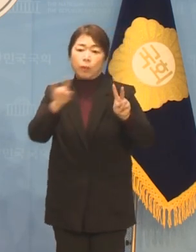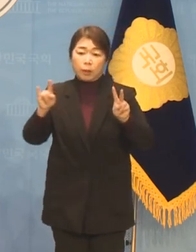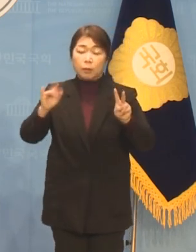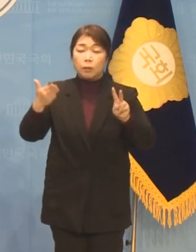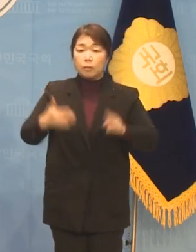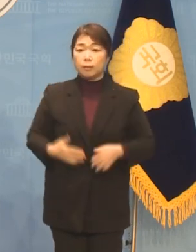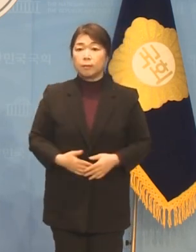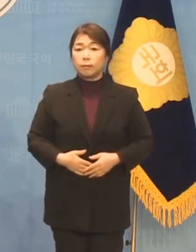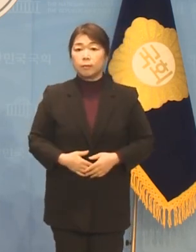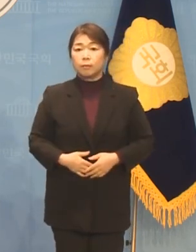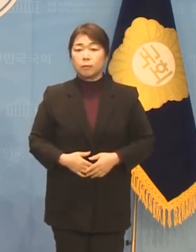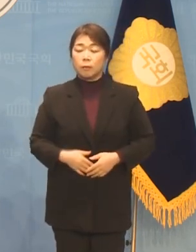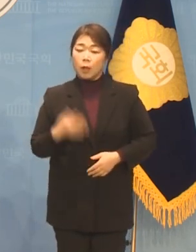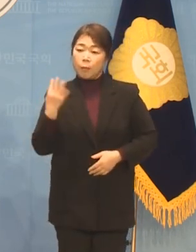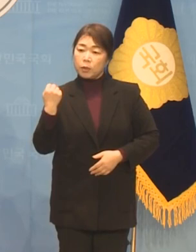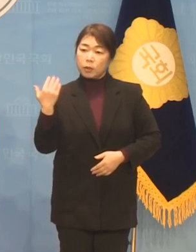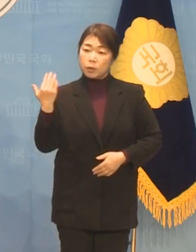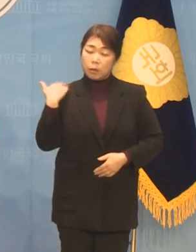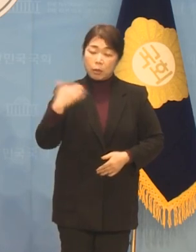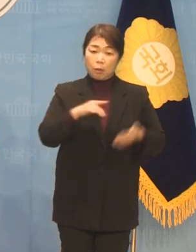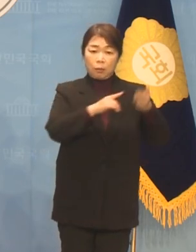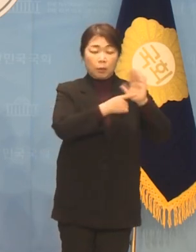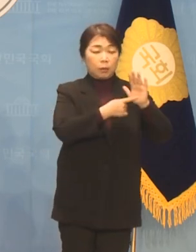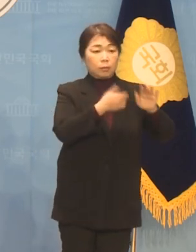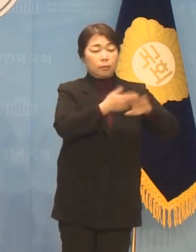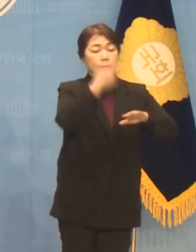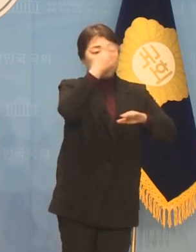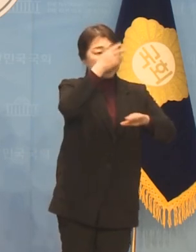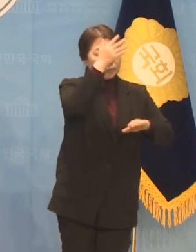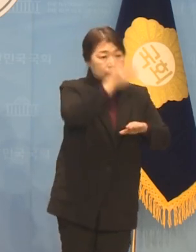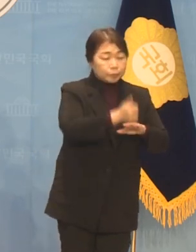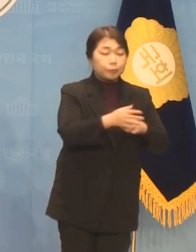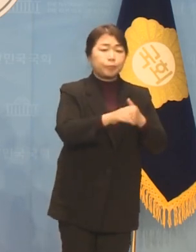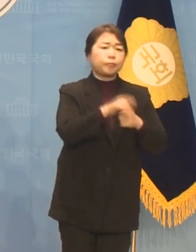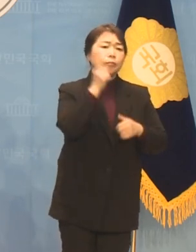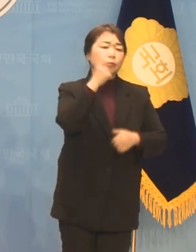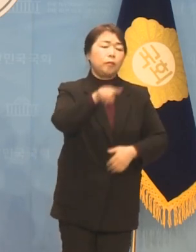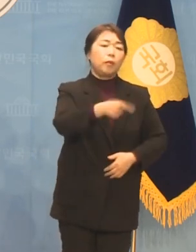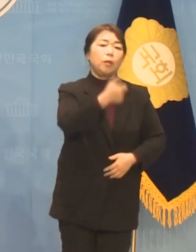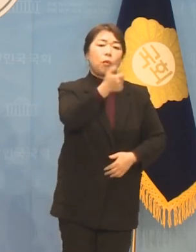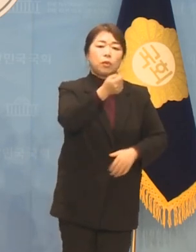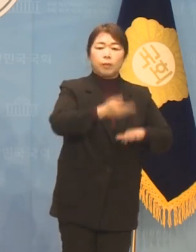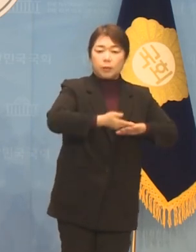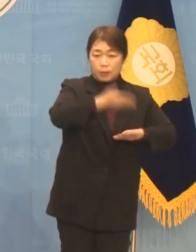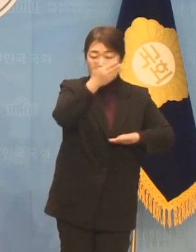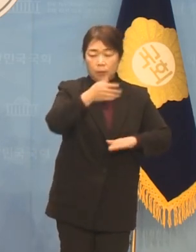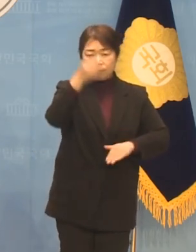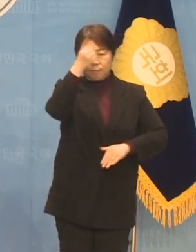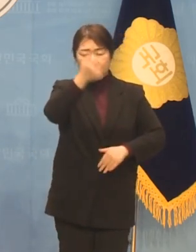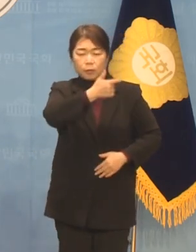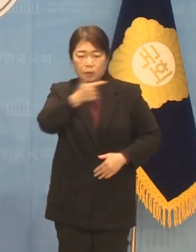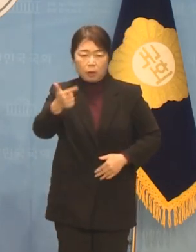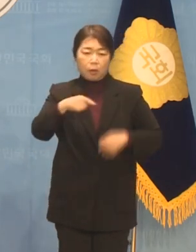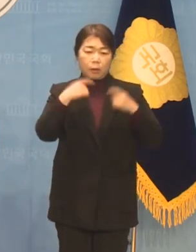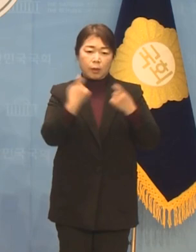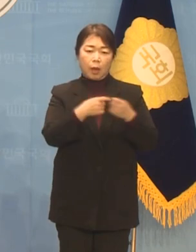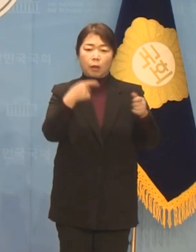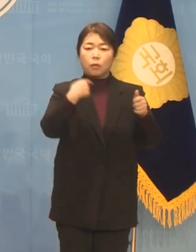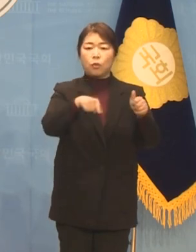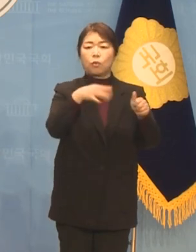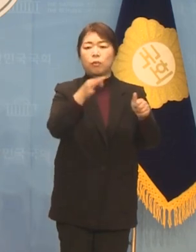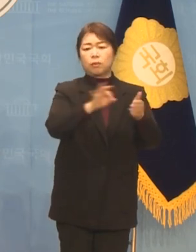됩니다. 며칠 전 발표된 다른 조사에서도 월 150만 원 이상의 고액 사교육비를